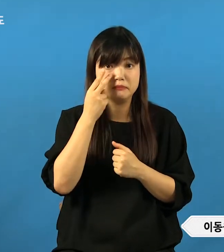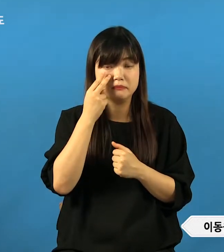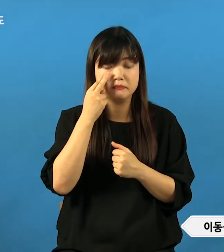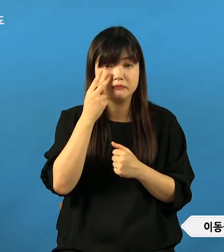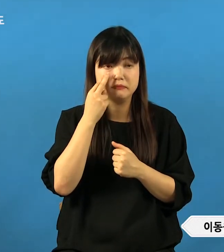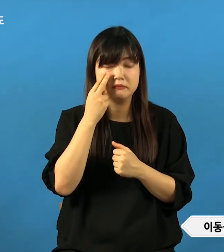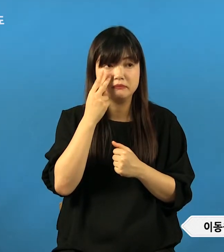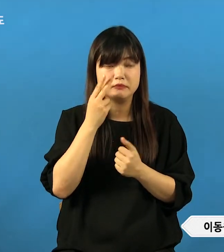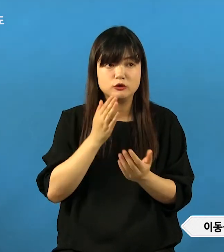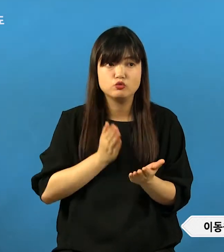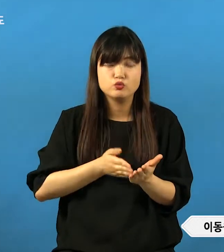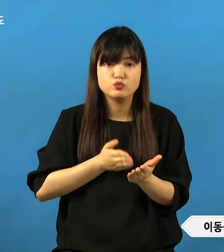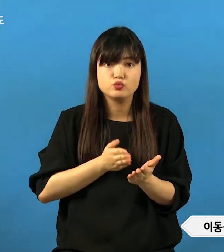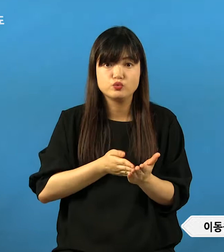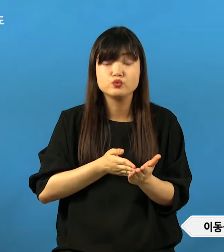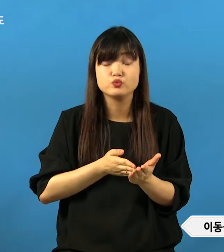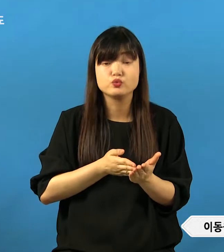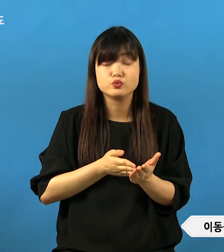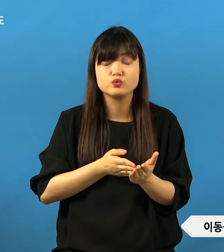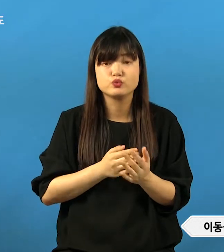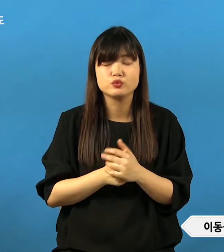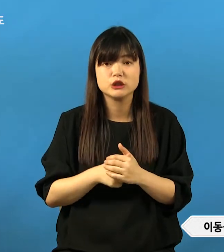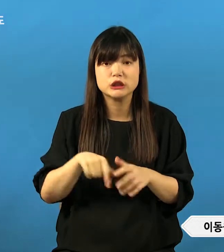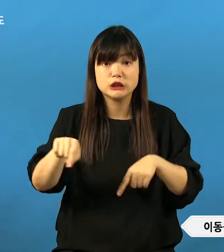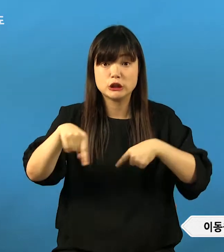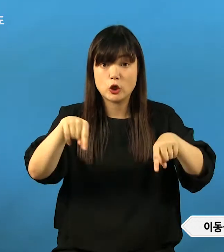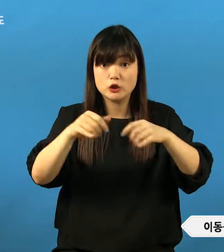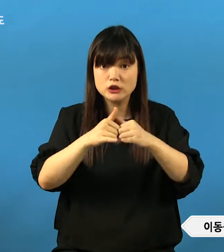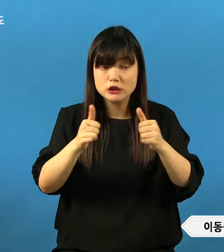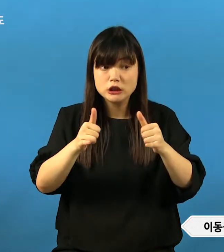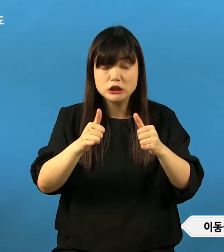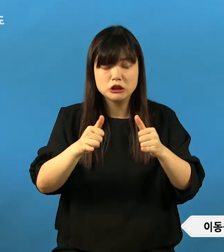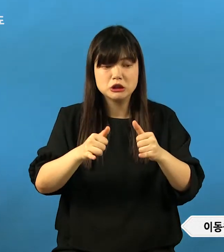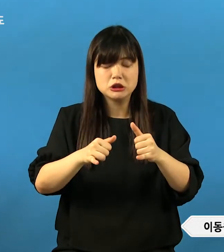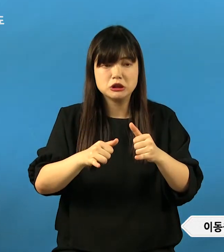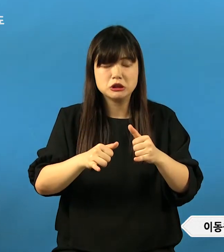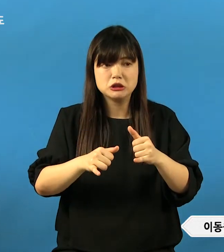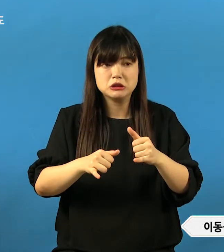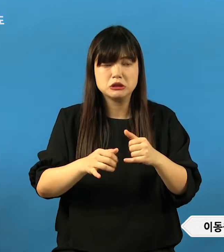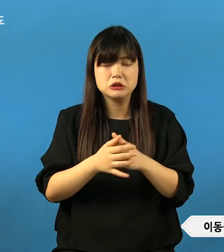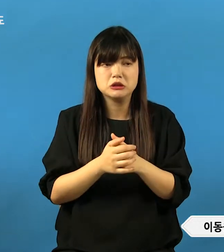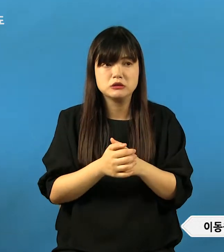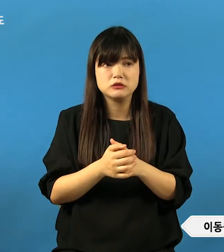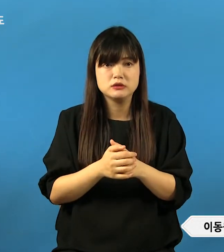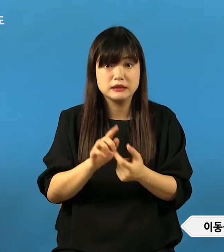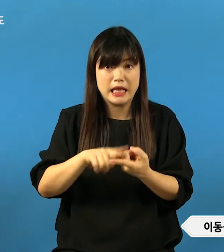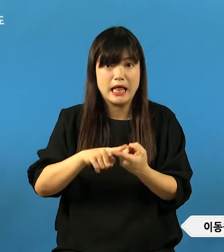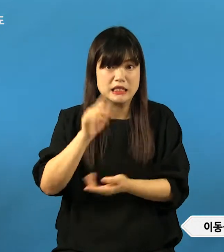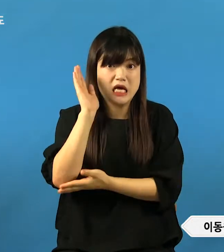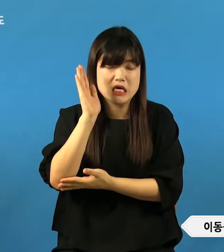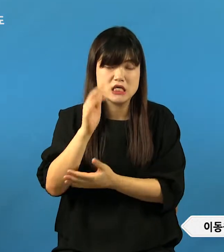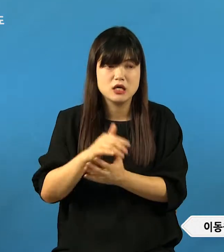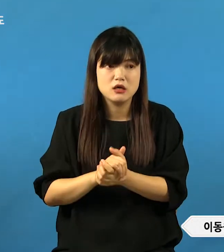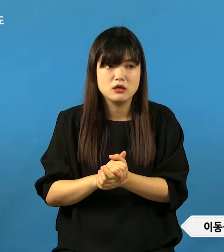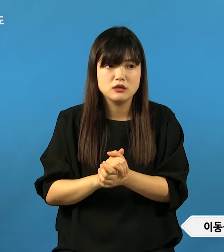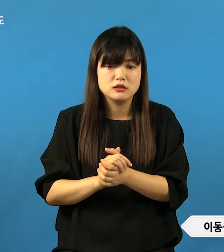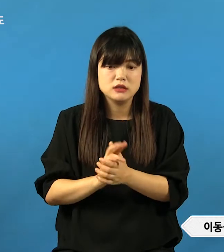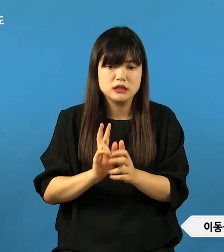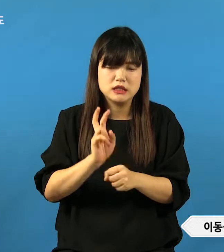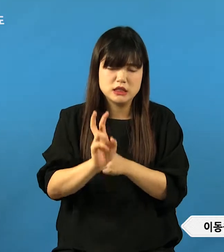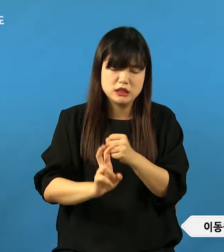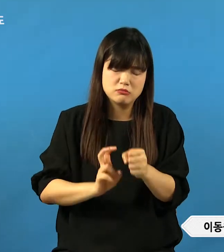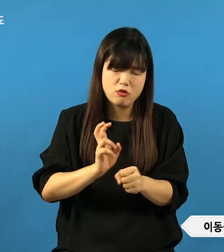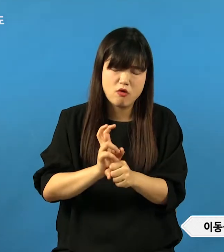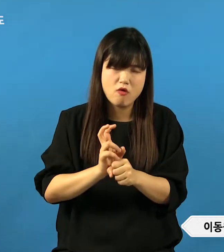미국에서 날라왔던 한 소식, 한 정치인의 뉴스가 전 세계 사람들의 관심을 끌었습니다. 지나간